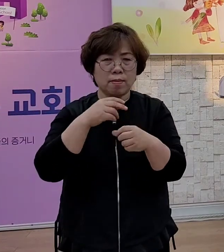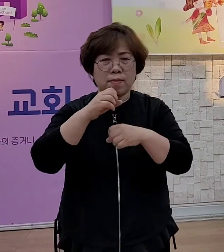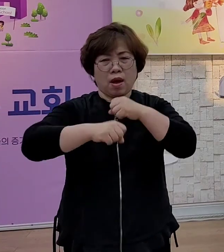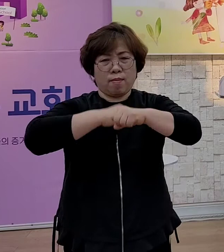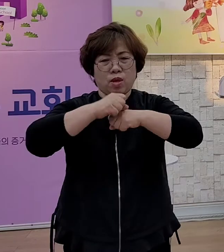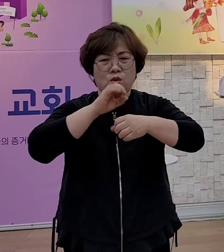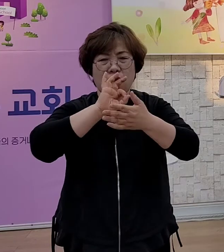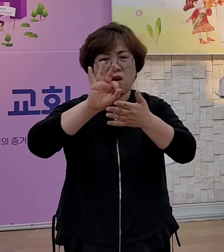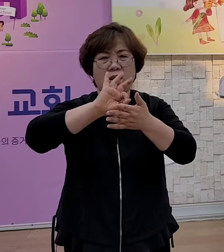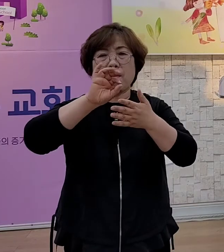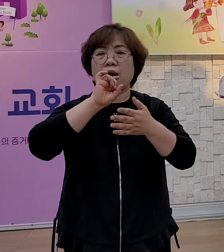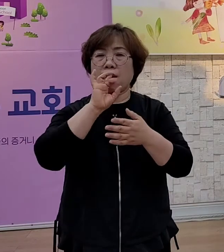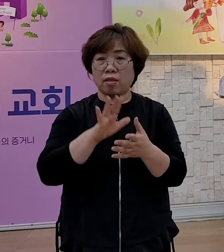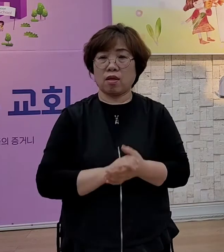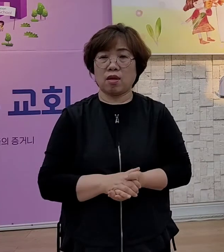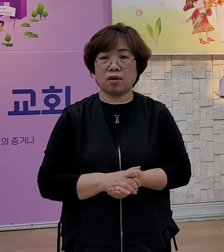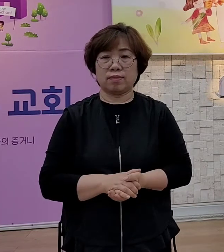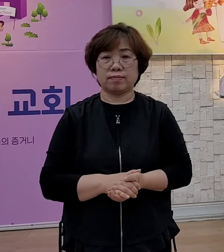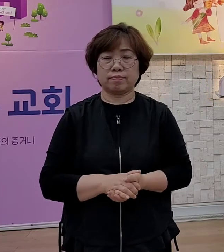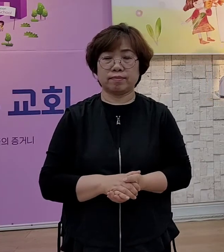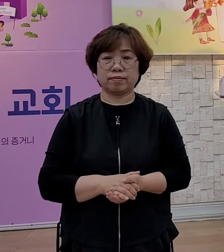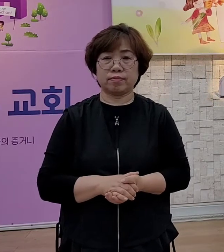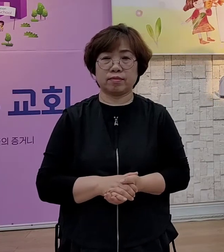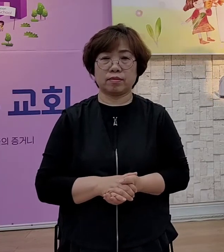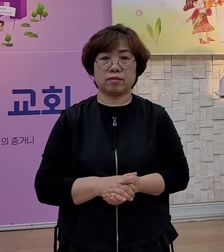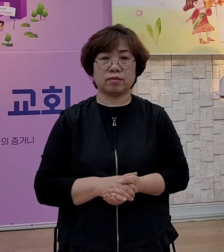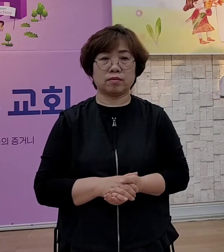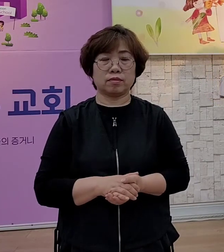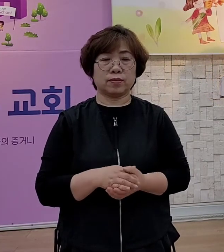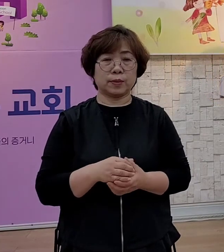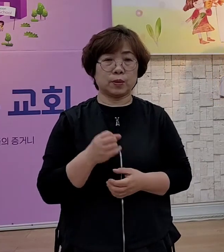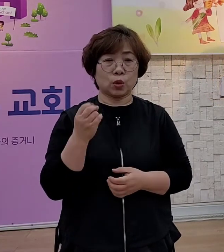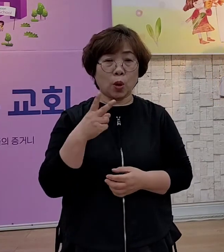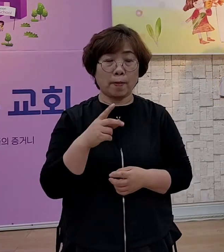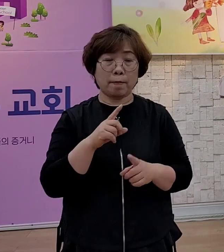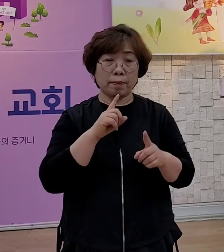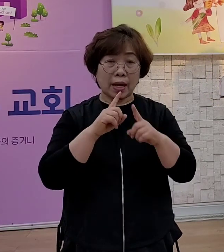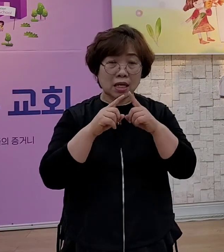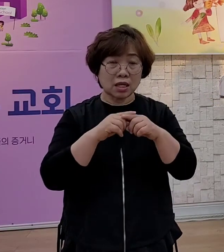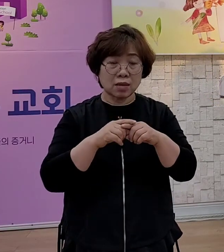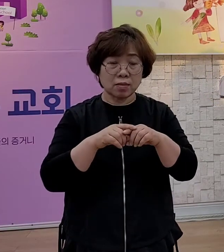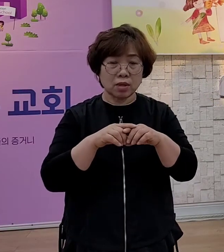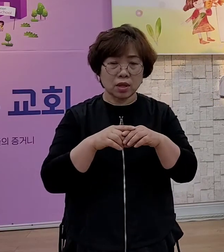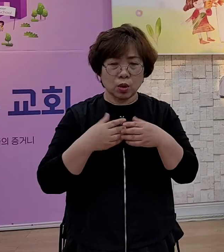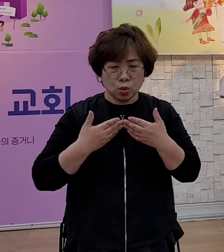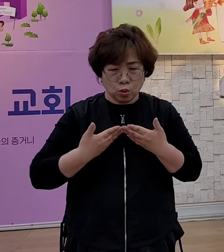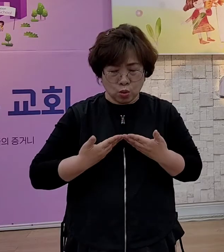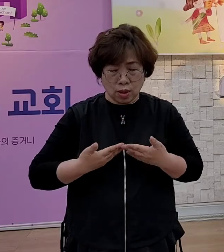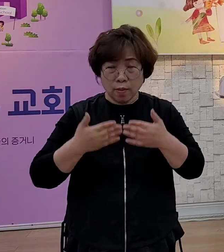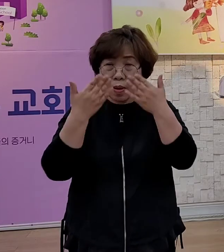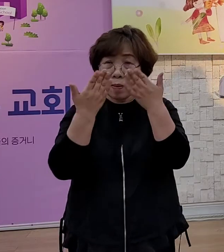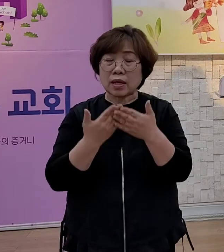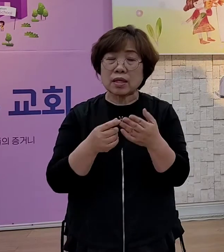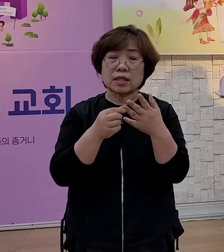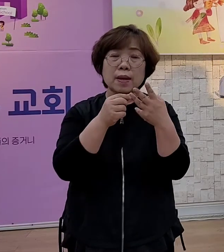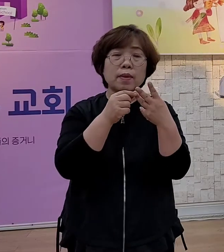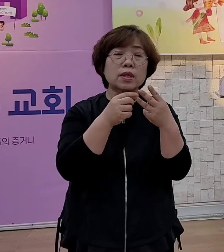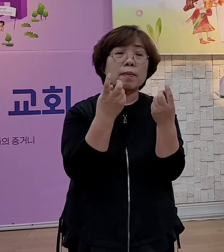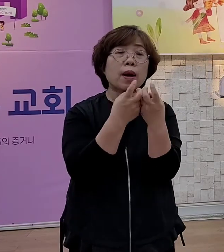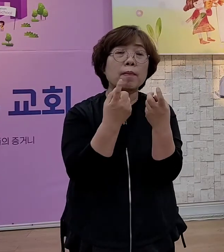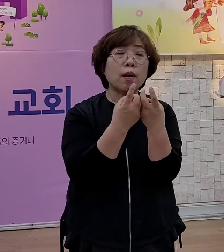말씀합니다. 자, 오늘 야고보가 우리에게 가르쳐주는 이 말씀을 온유함으로 진실로 받는 세 번째 원리가